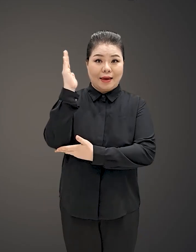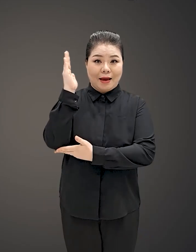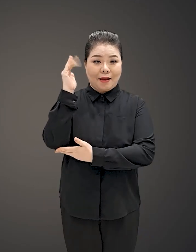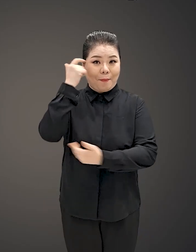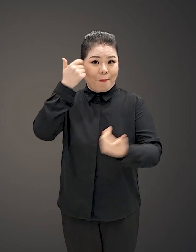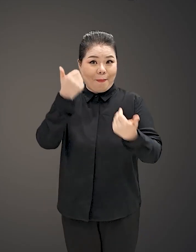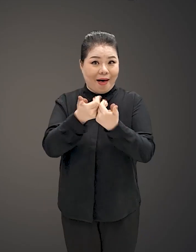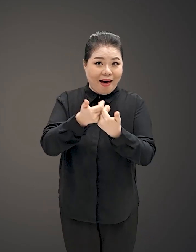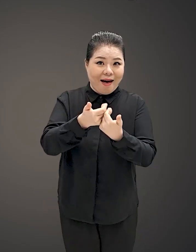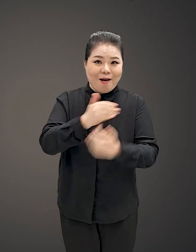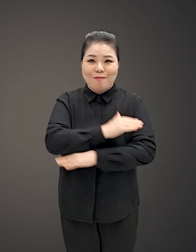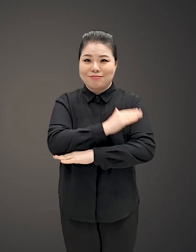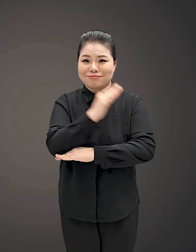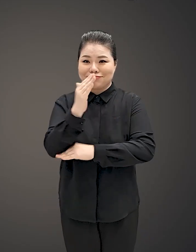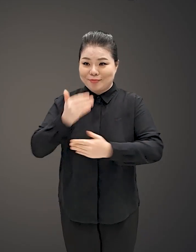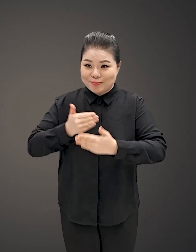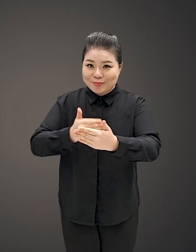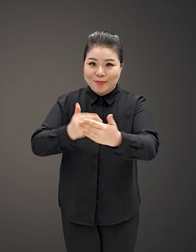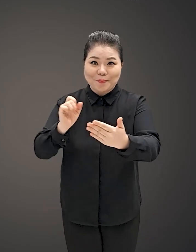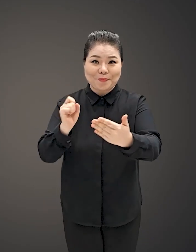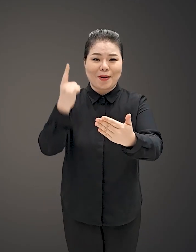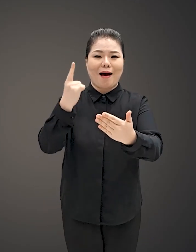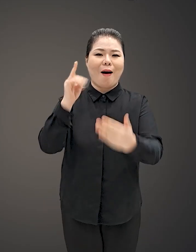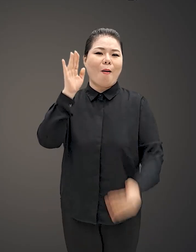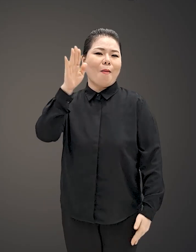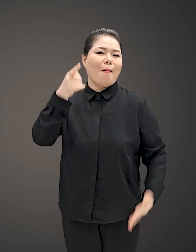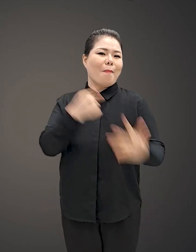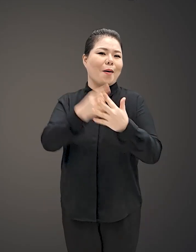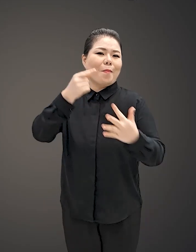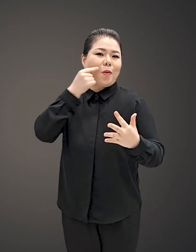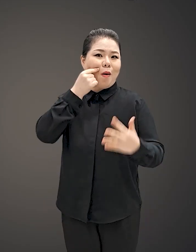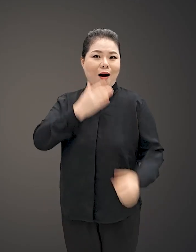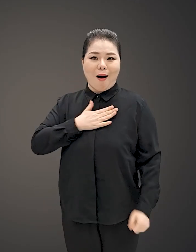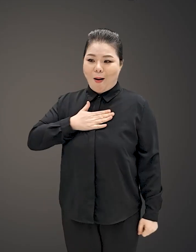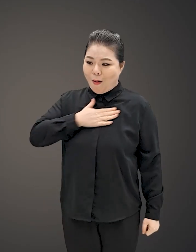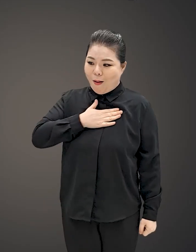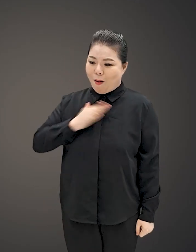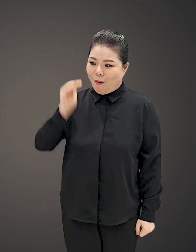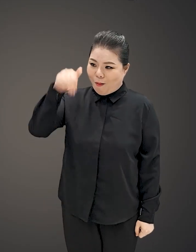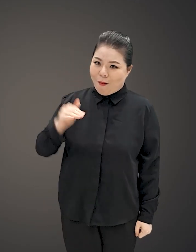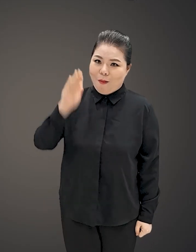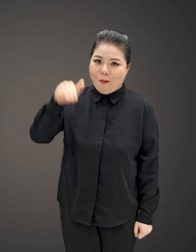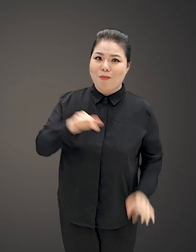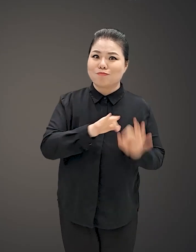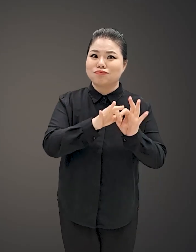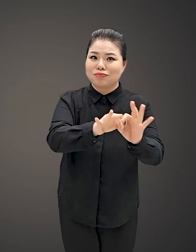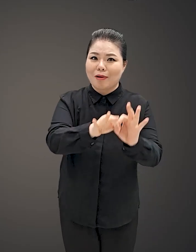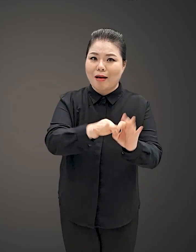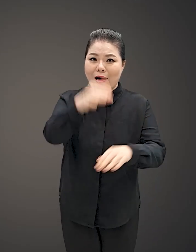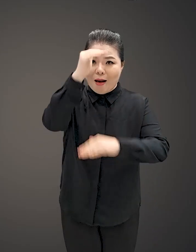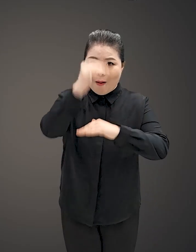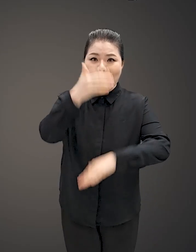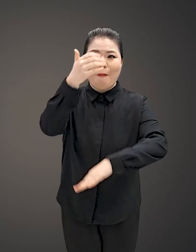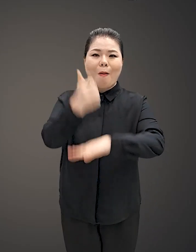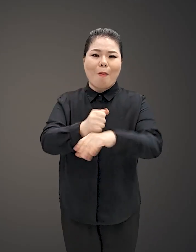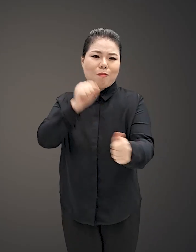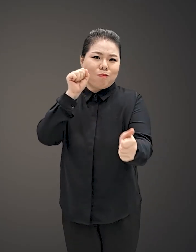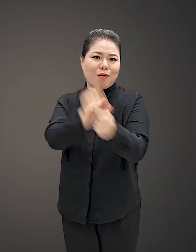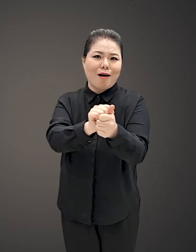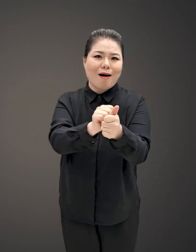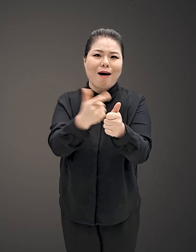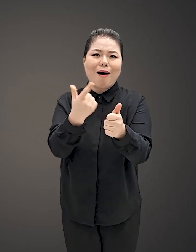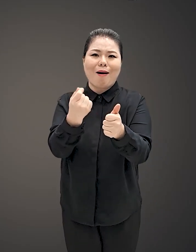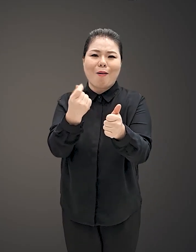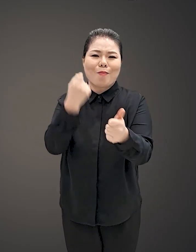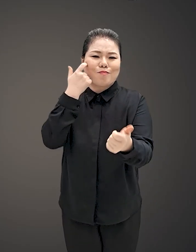강렬한 반전과 전개로 예측 불가능한 롤러코스터를 탄 기분이었다. 마지막에는 뒤통수를 한 대 얻어맞은 것처럼